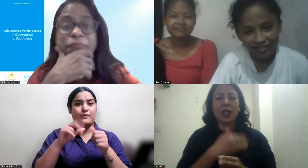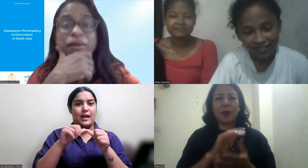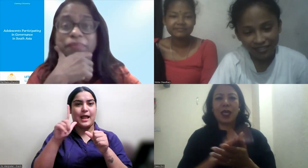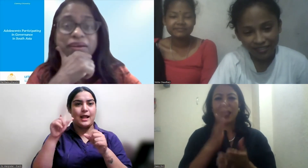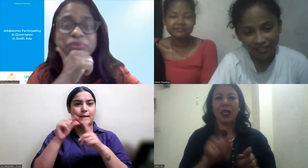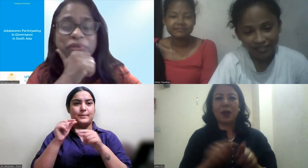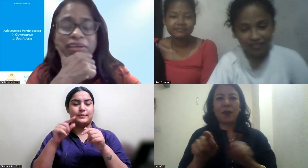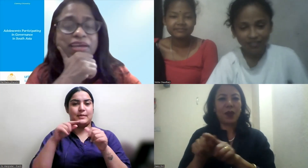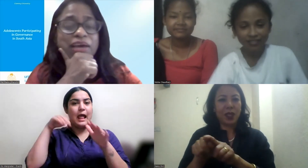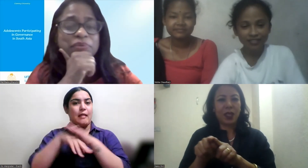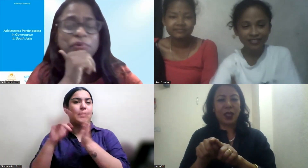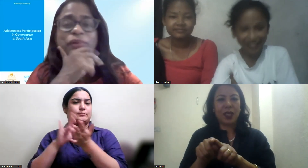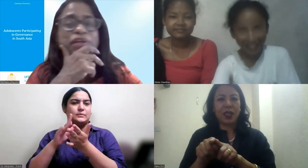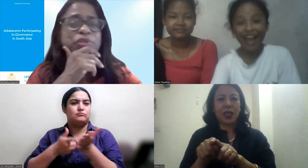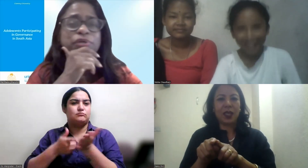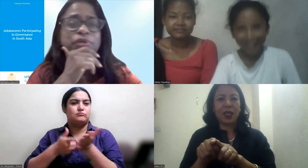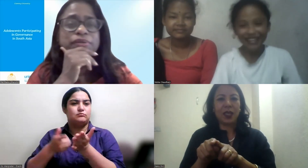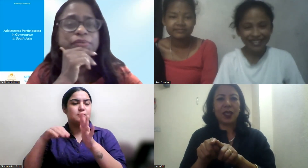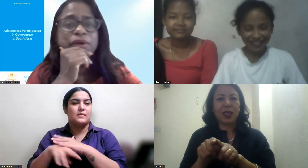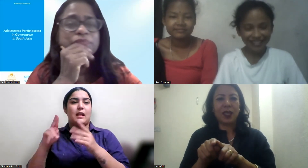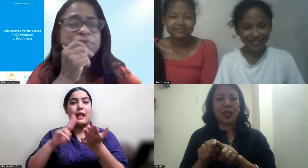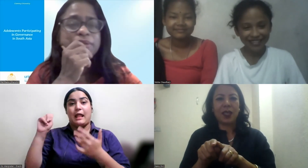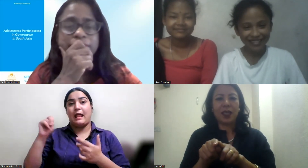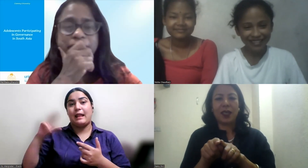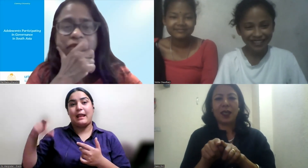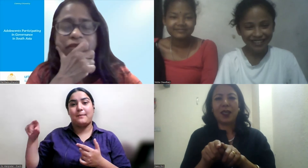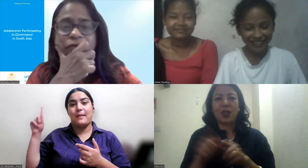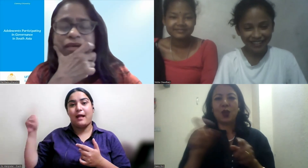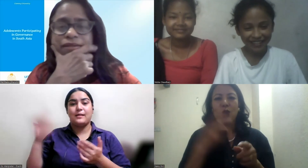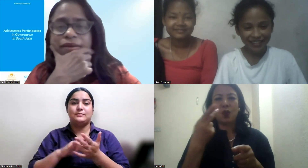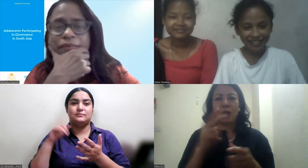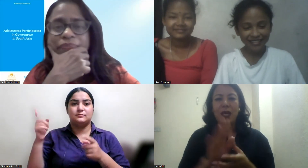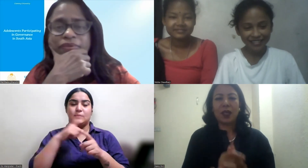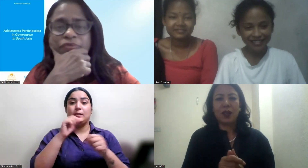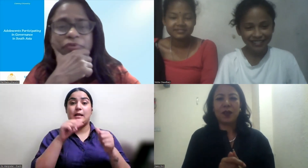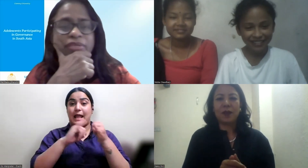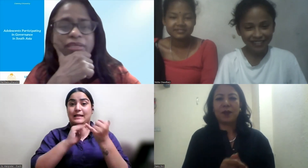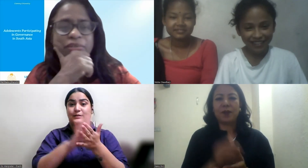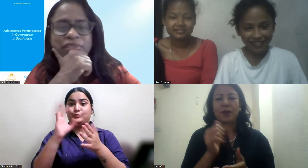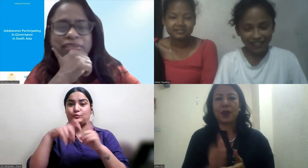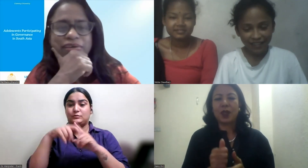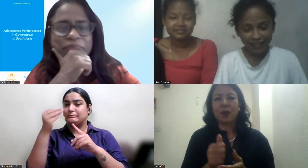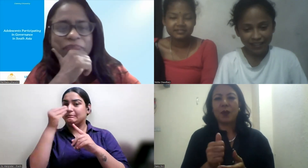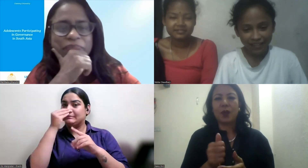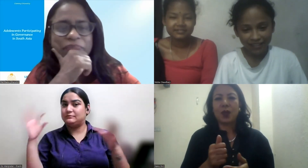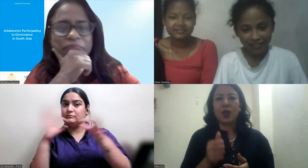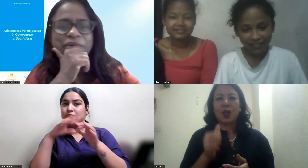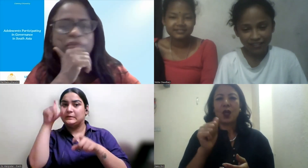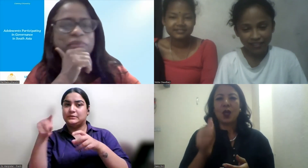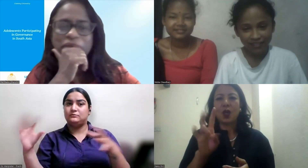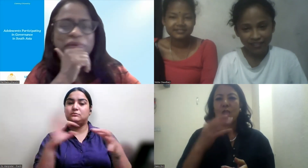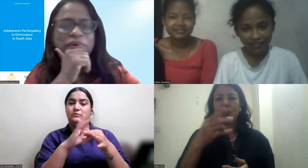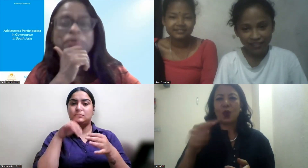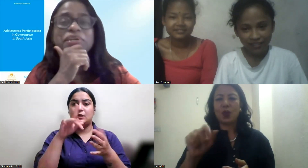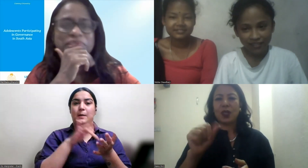पनि right okay so Ashok you have to tell them whether we can sort of connect with her. Darshini Toya is